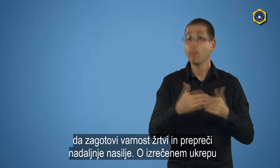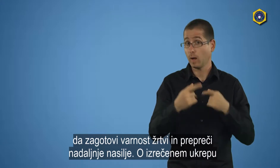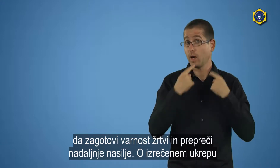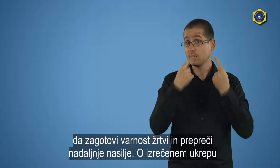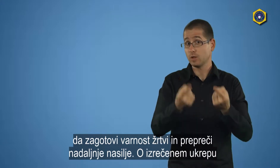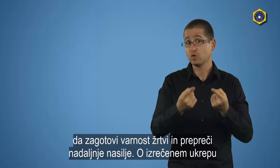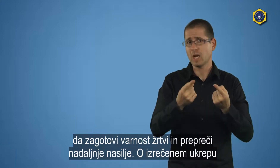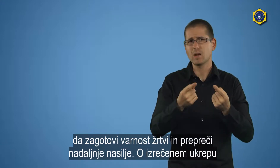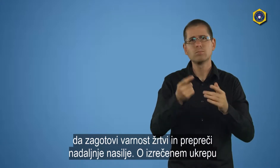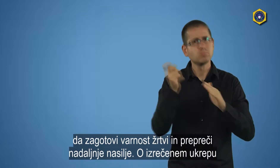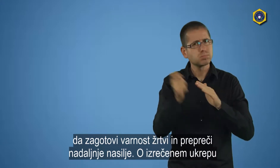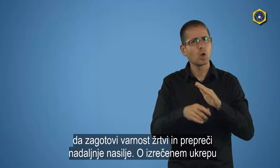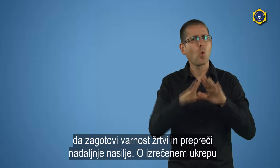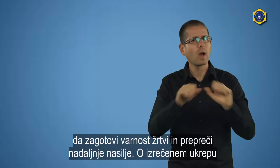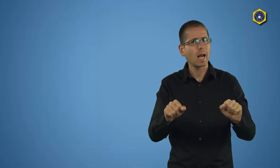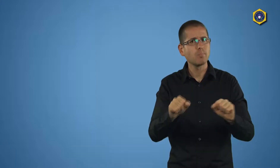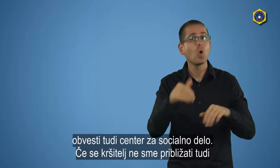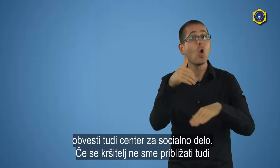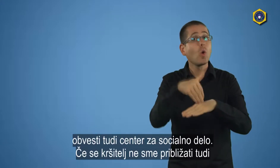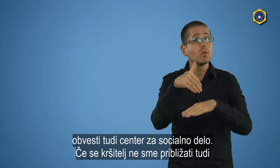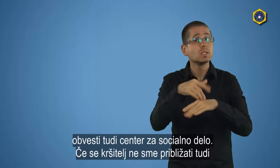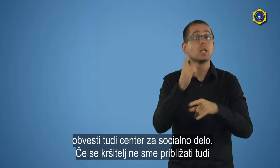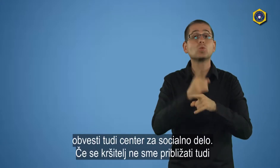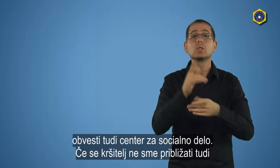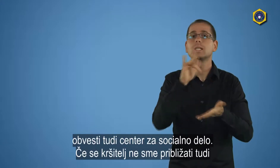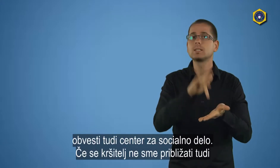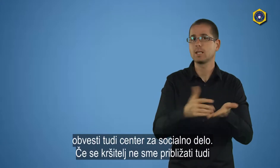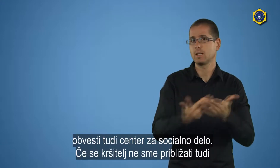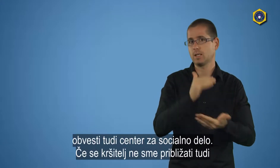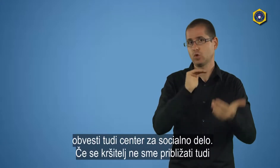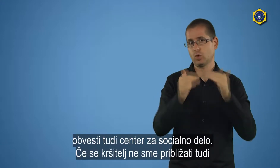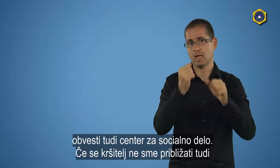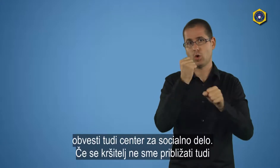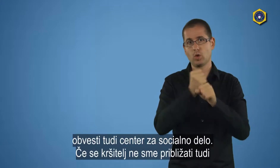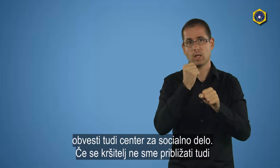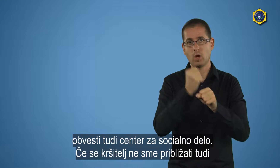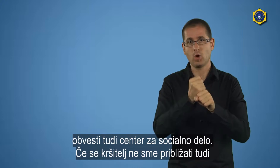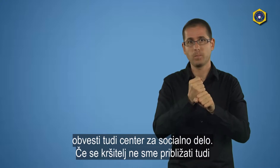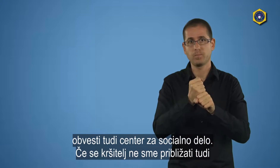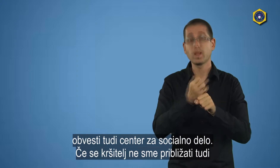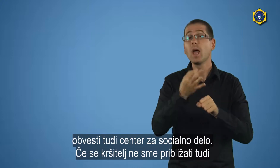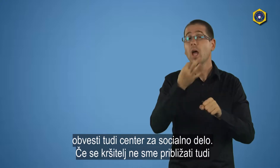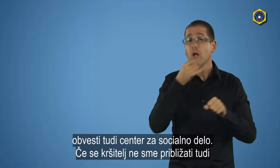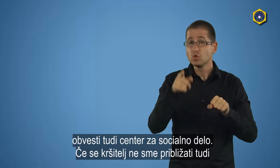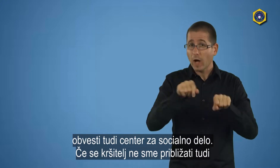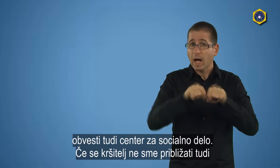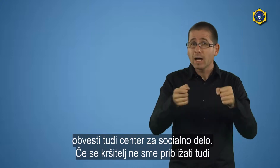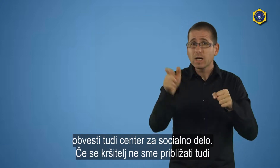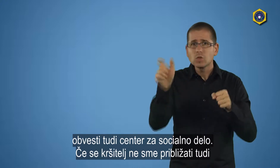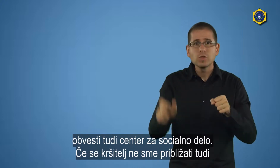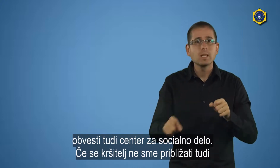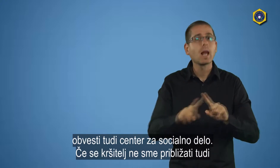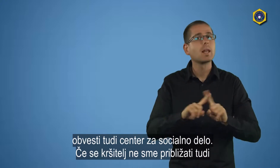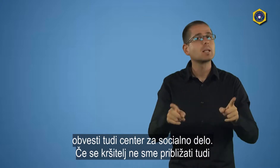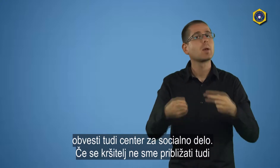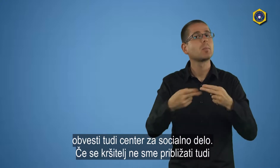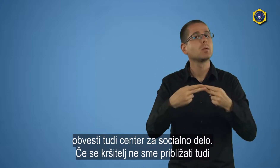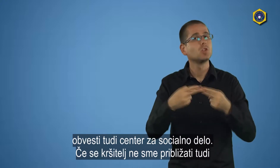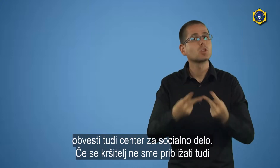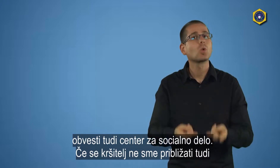O izrečenem ukrepu obvesti tudi Center za socialno delo. Če se kršitelj ne sme približati